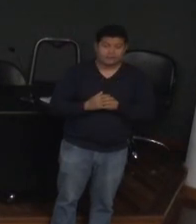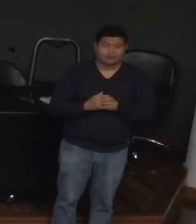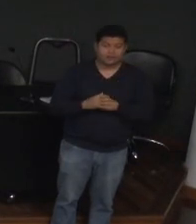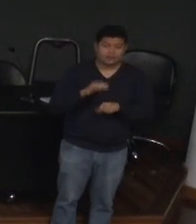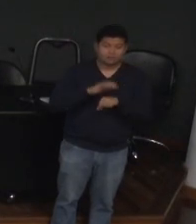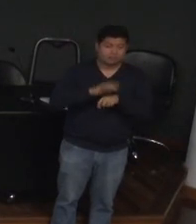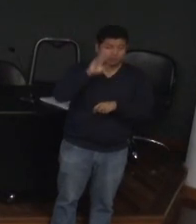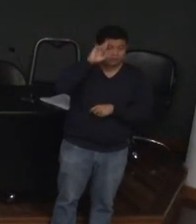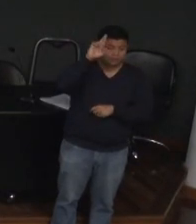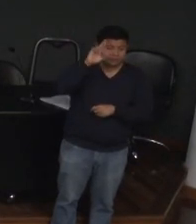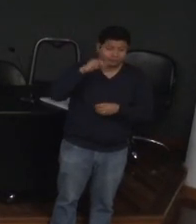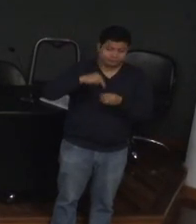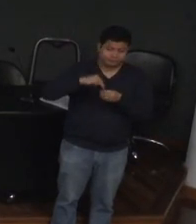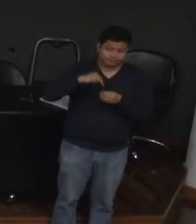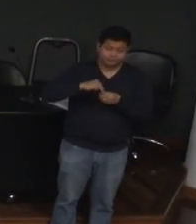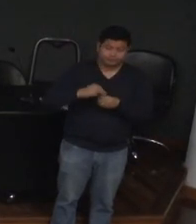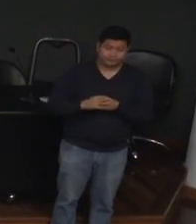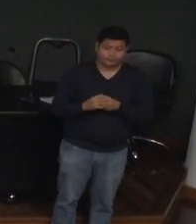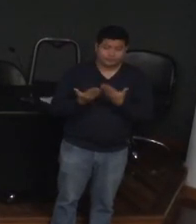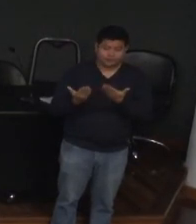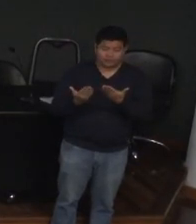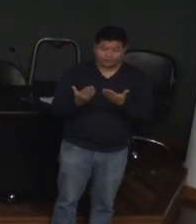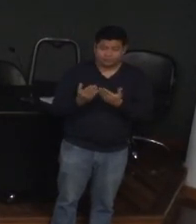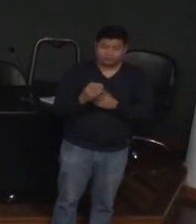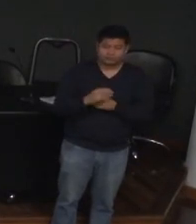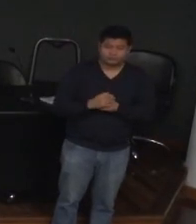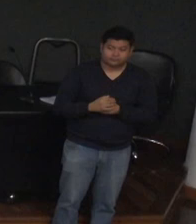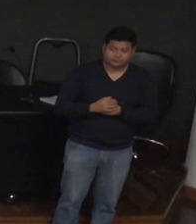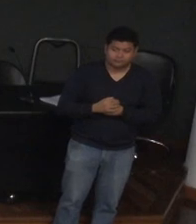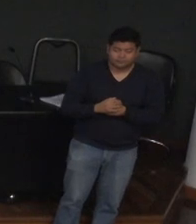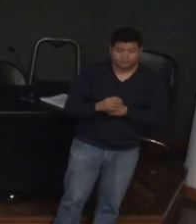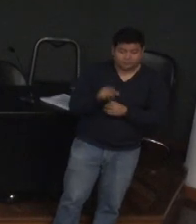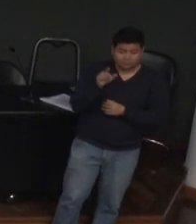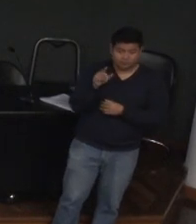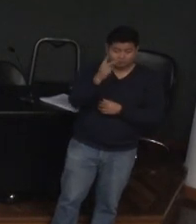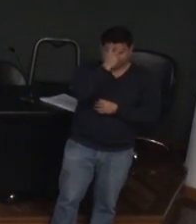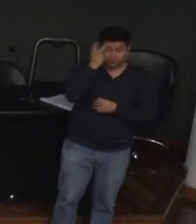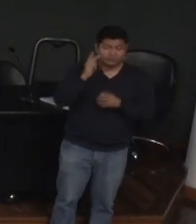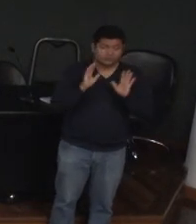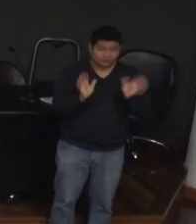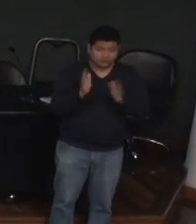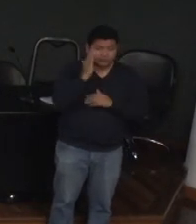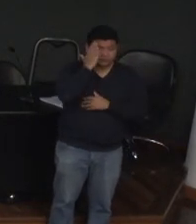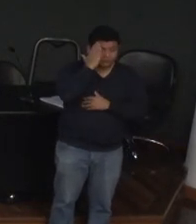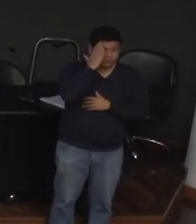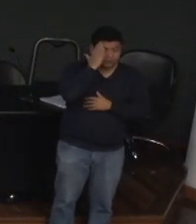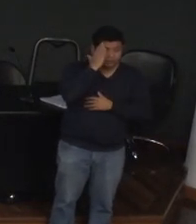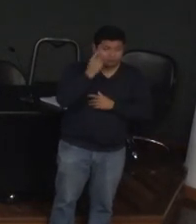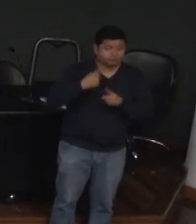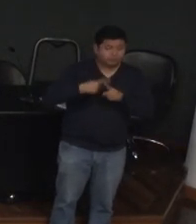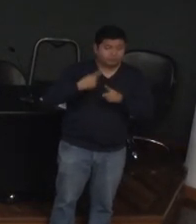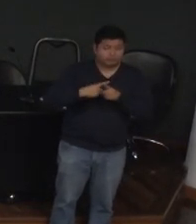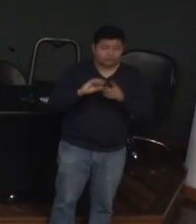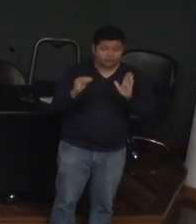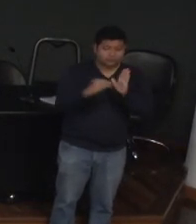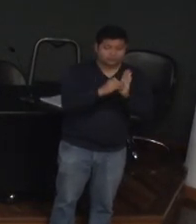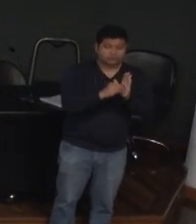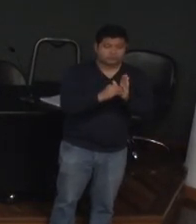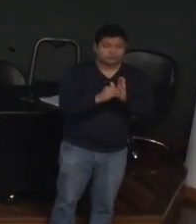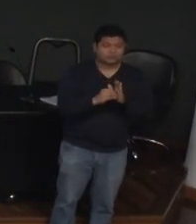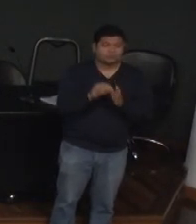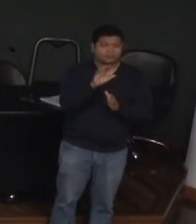Né? Então, o titular de dados já sabe por que o dado dele está naquele ativo. Daí você vai dizer, qual que é o